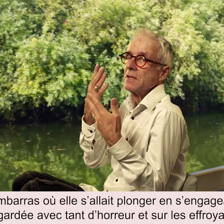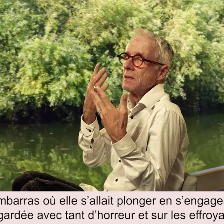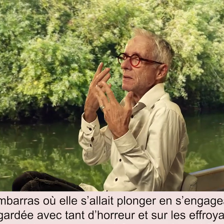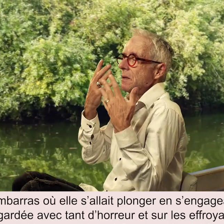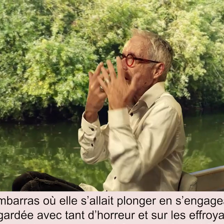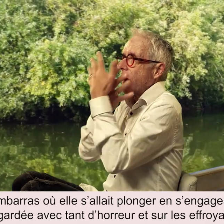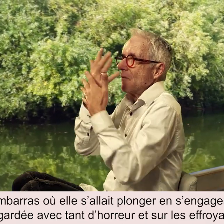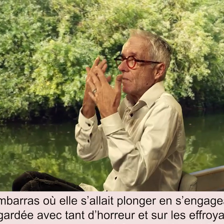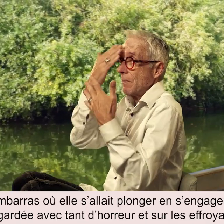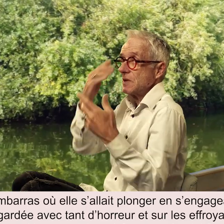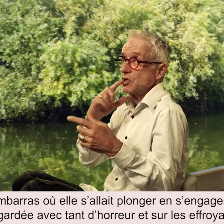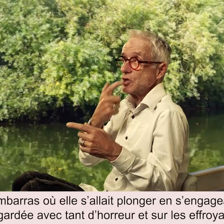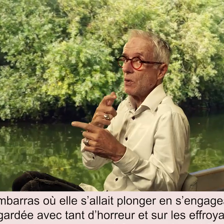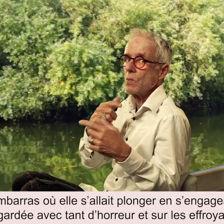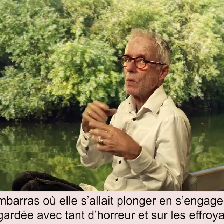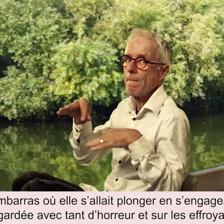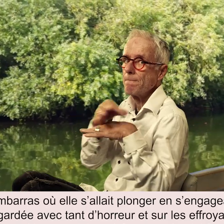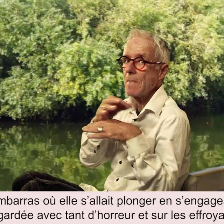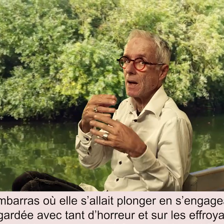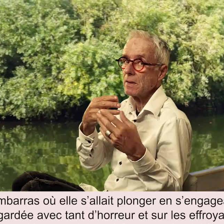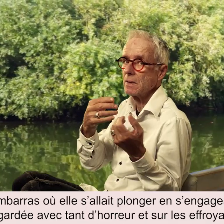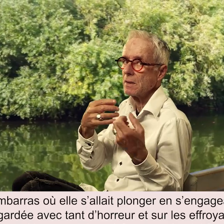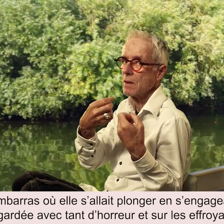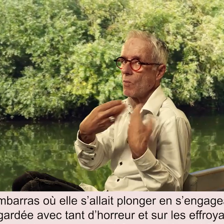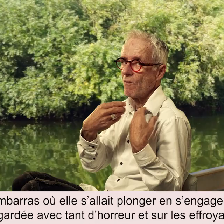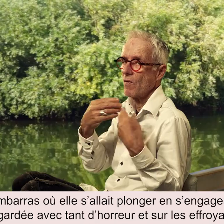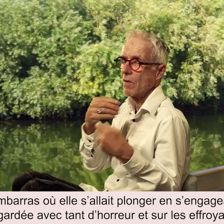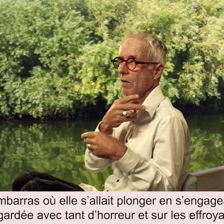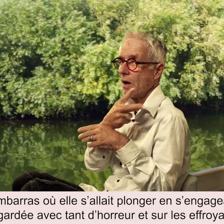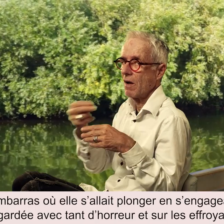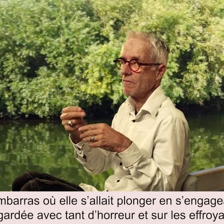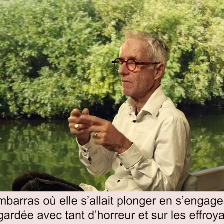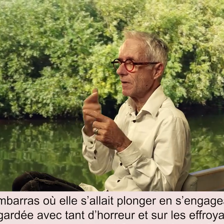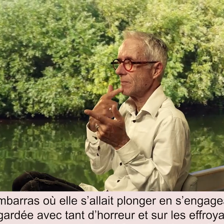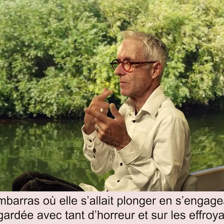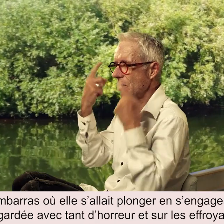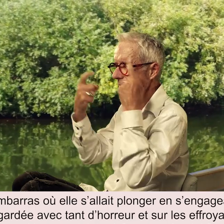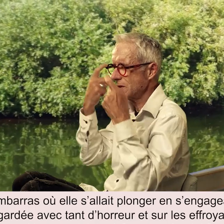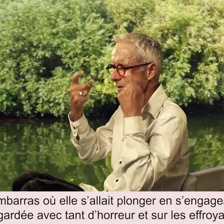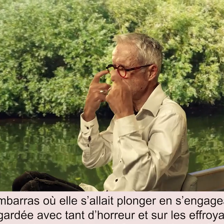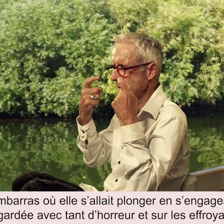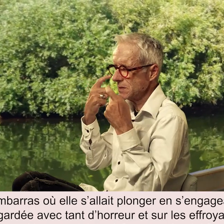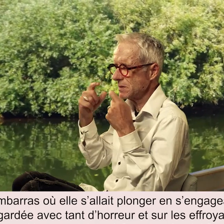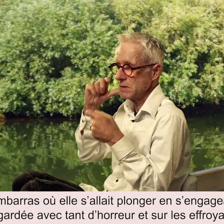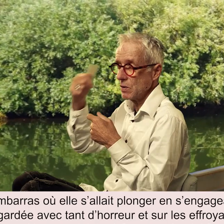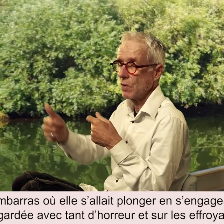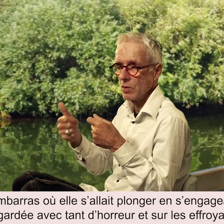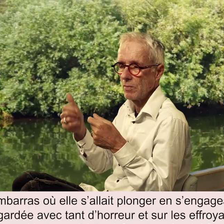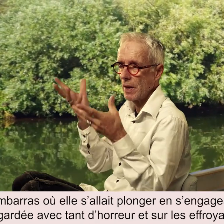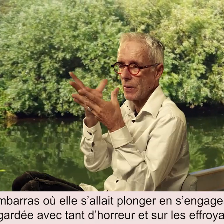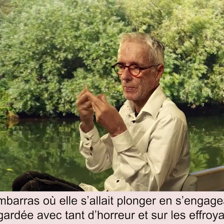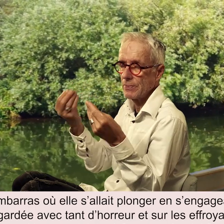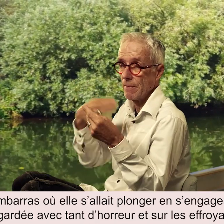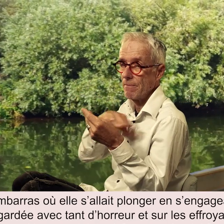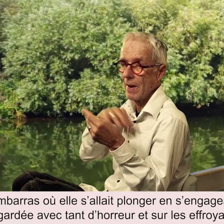son mari la pouvait jeter. Ses pensées lui firent faire de nouvelles résolutions qui se dissipèrent dès le lendemain par la vue du